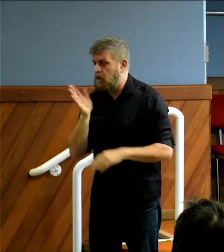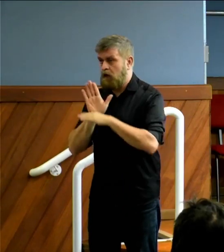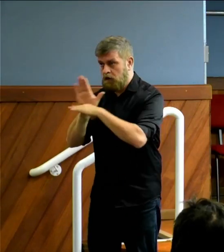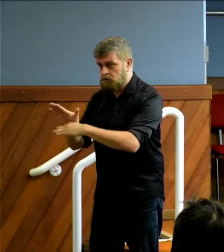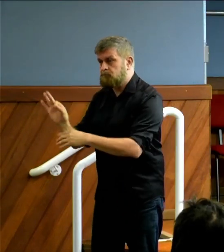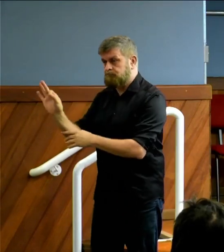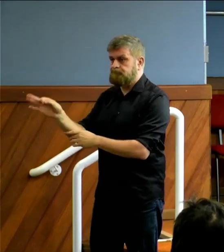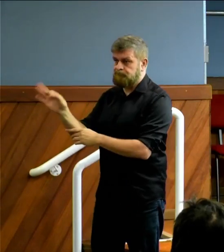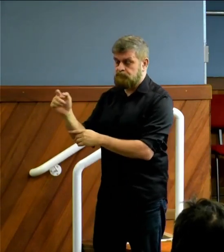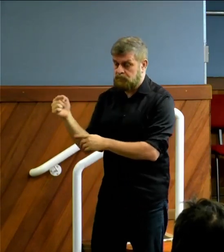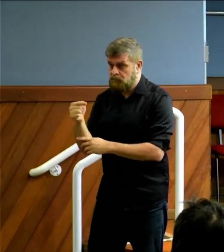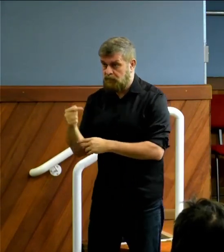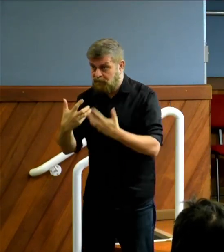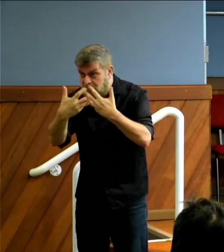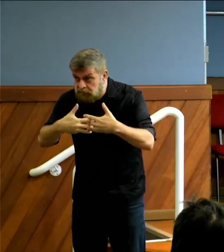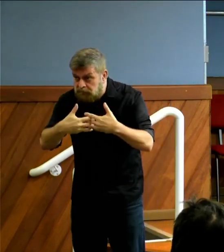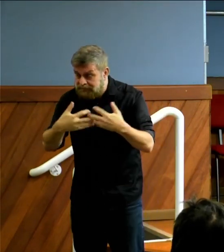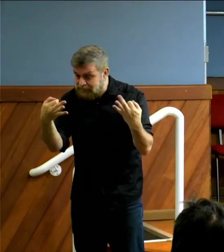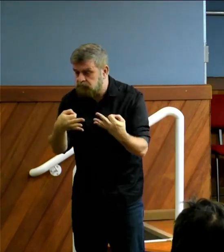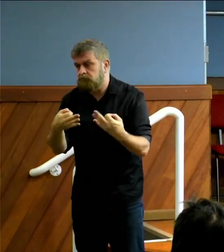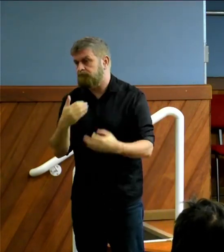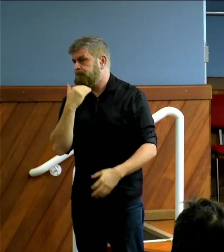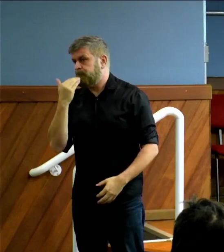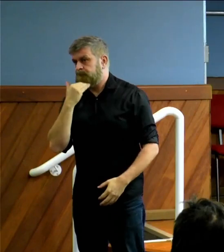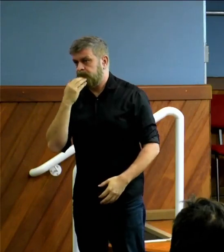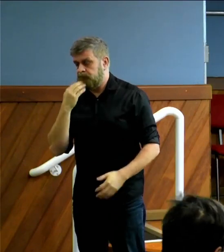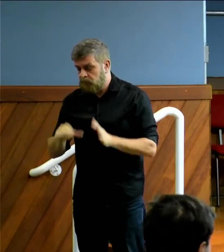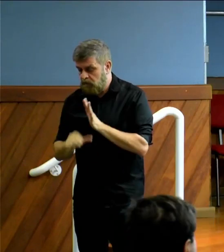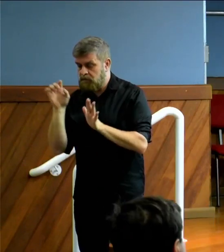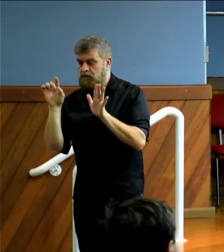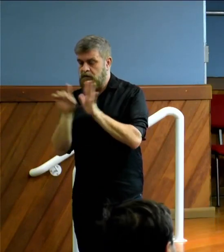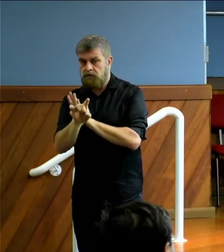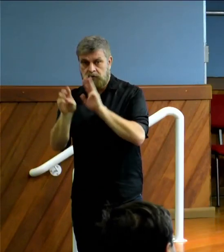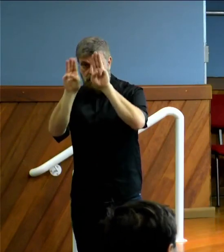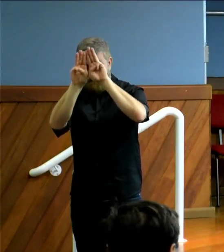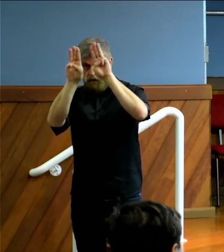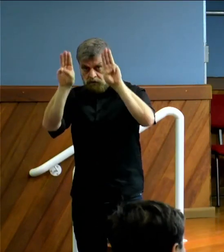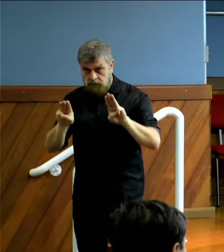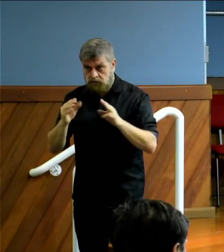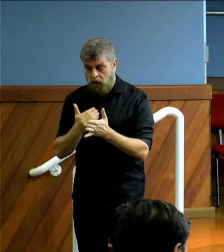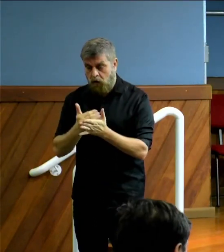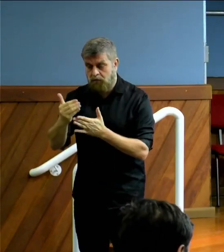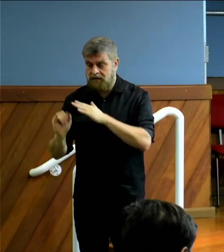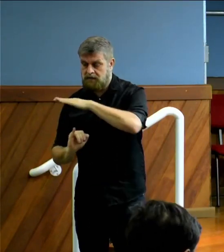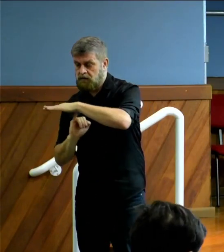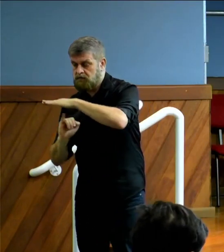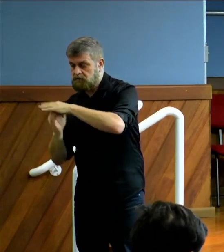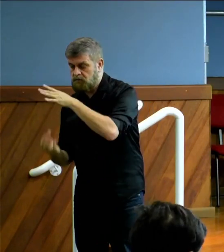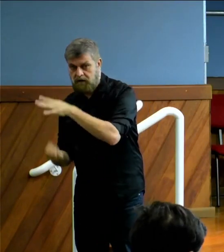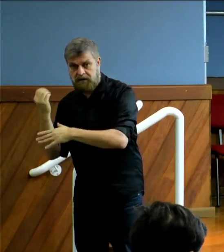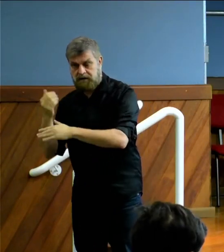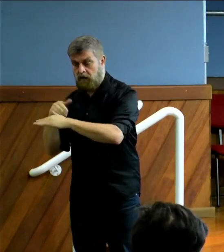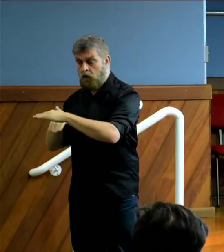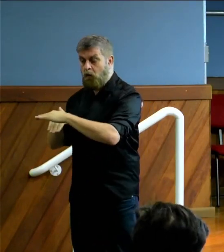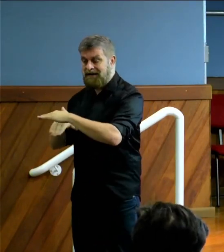muito, muito mesmo, mas ele não dá conta. Então, assim, eu acho que é essa a primeira pergunta. O seu museu, ele vai começar com uma instituição criada, com um acervo